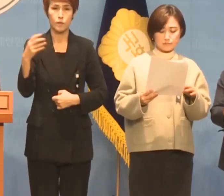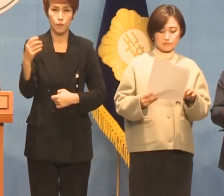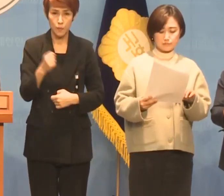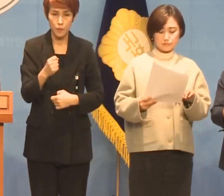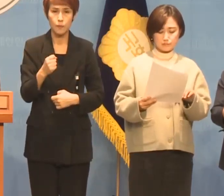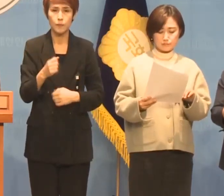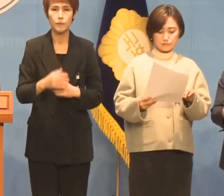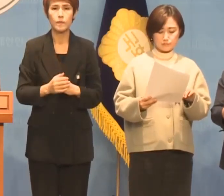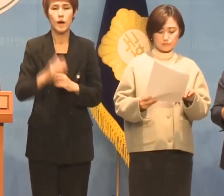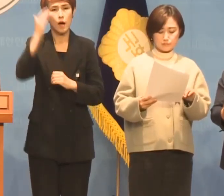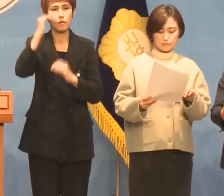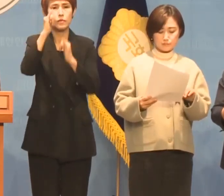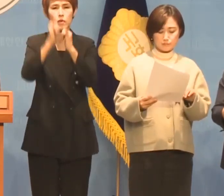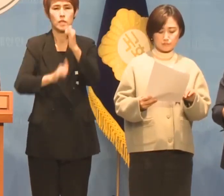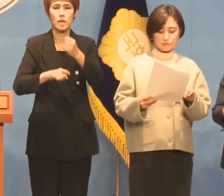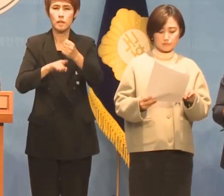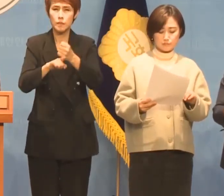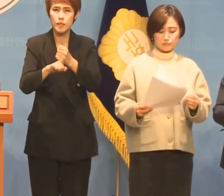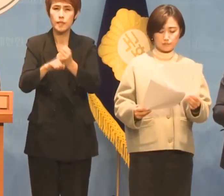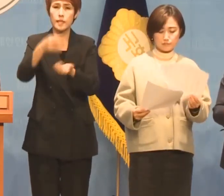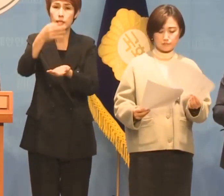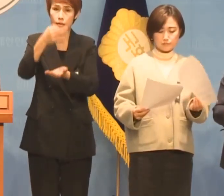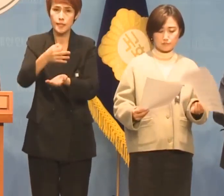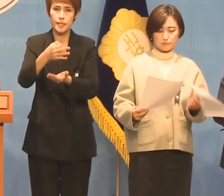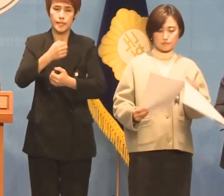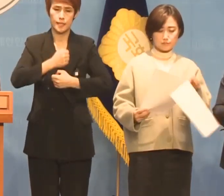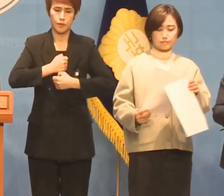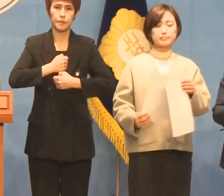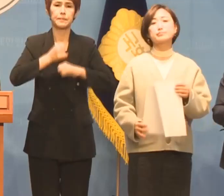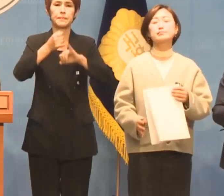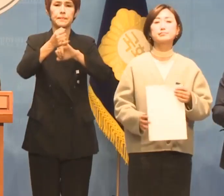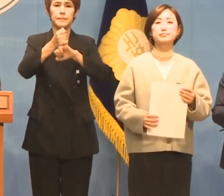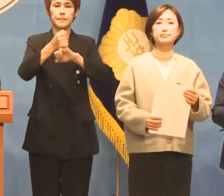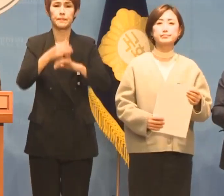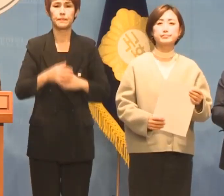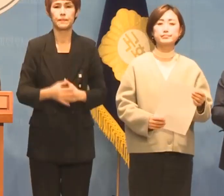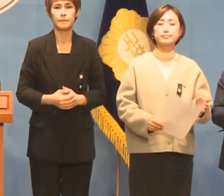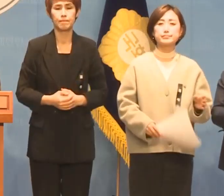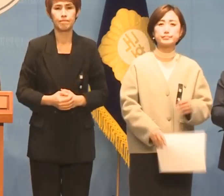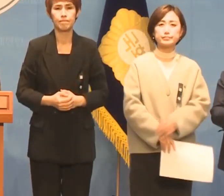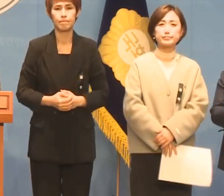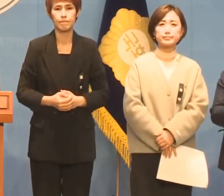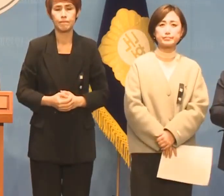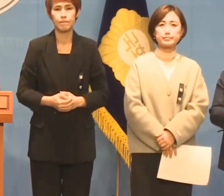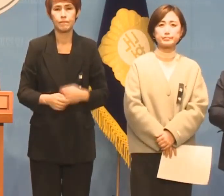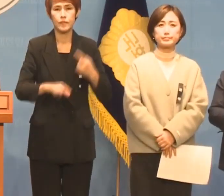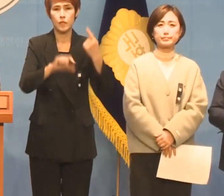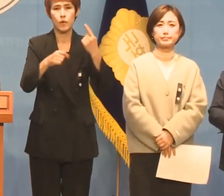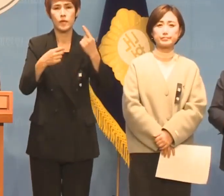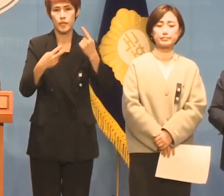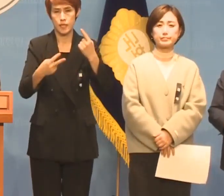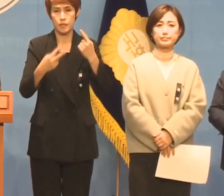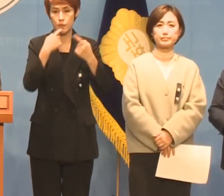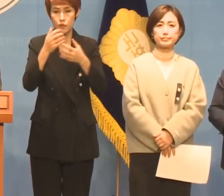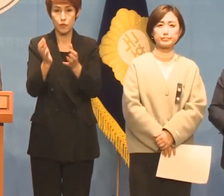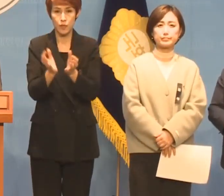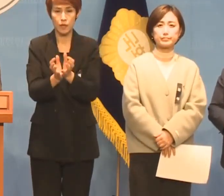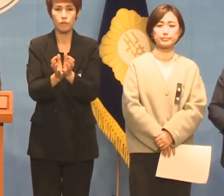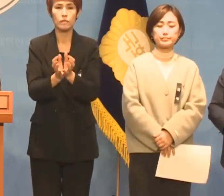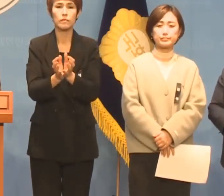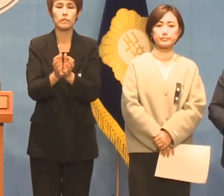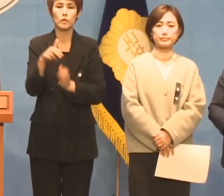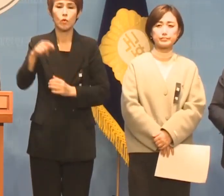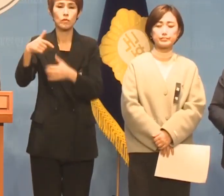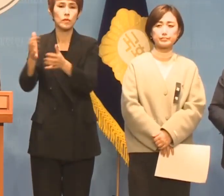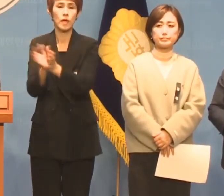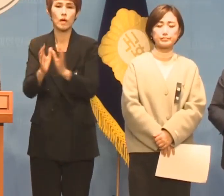대한민국의 역사적 의미와 가치를 지켜나가겠습니다. 2025년 1월 2일 더불어민주당